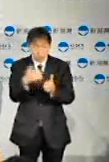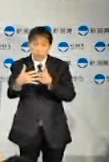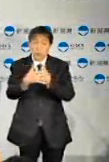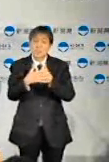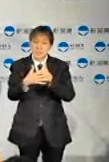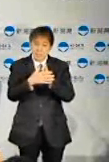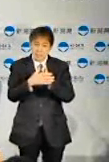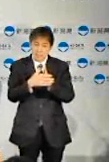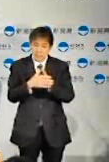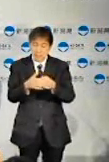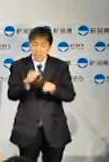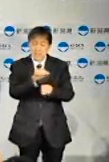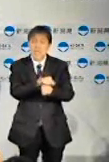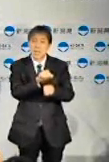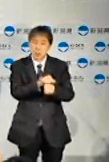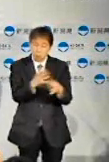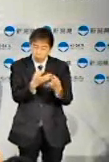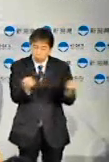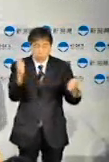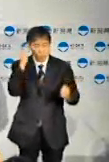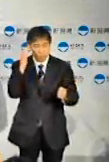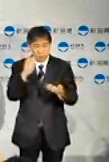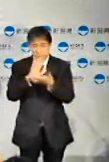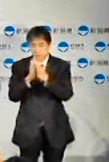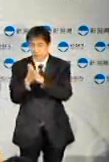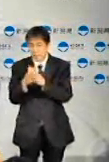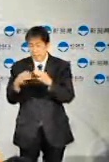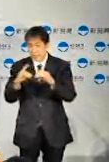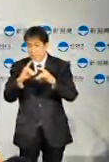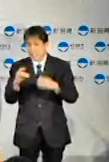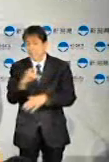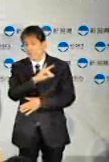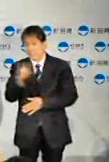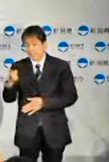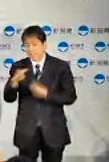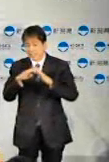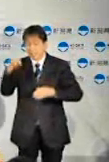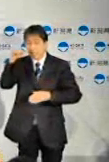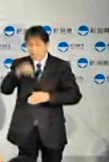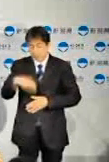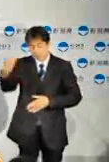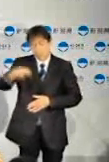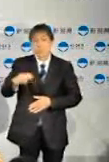出てきていると思うんですが、県議会の方でもいくつか質問も出ていましたけれど、